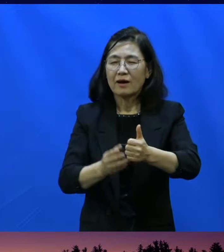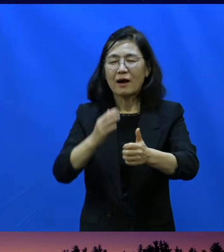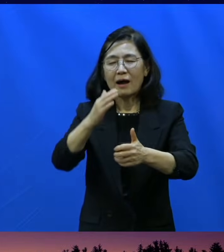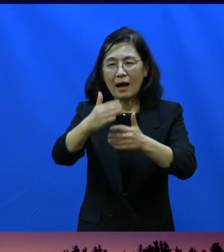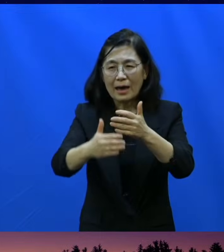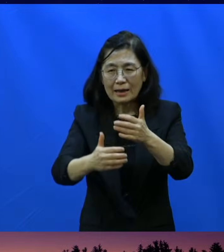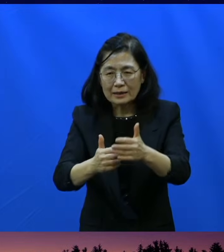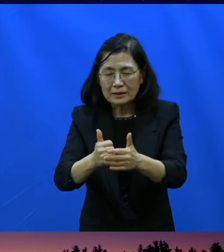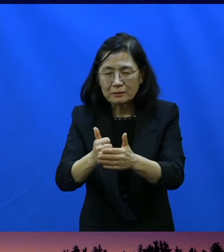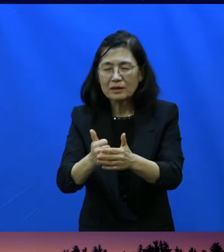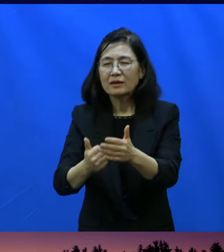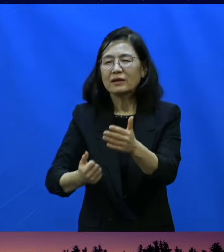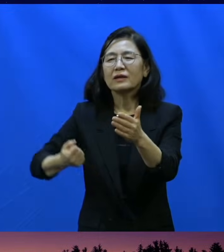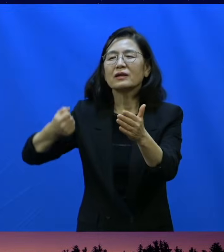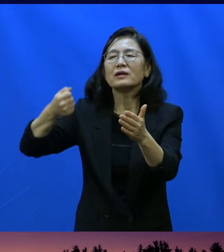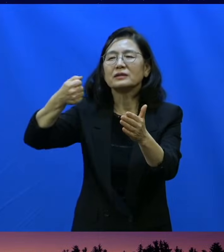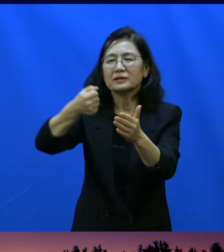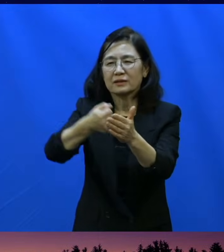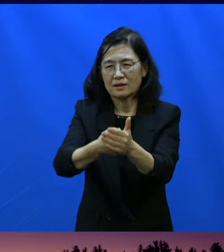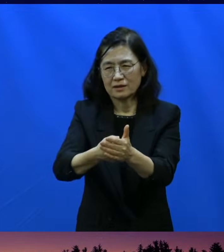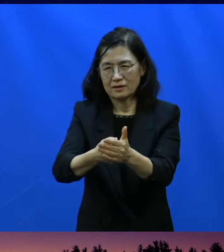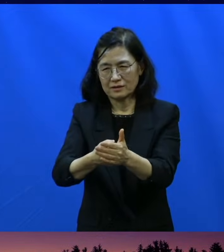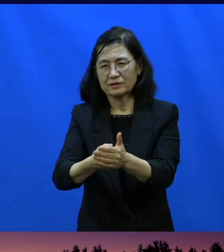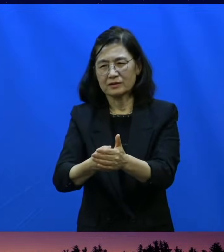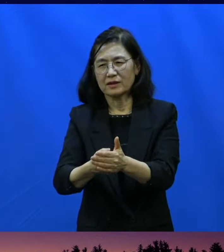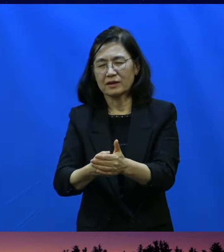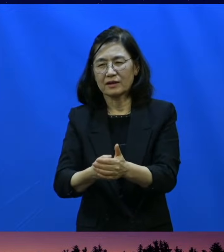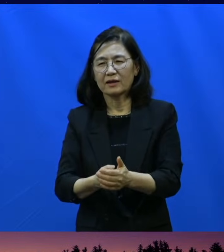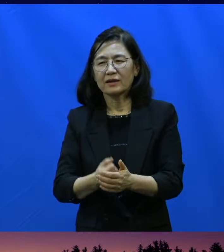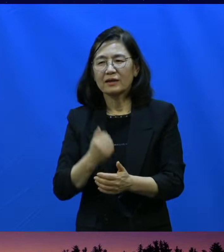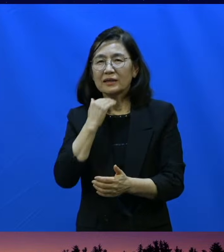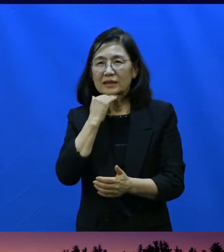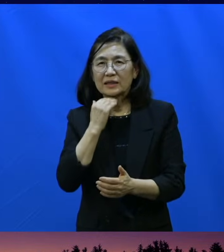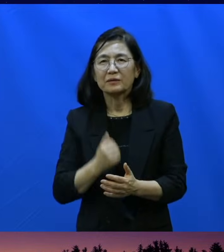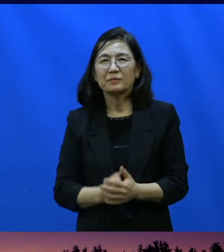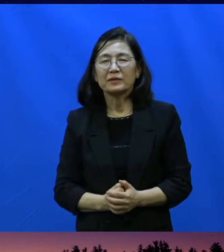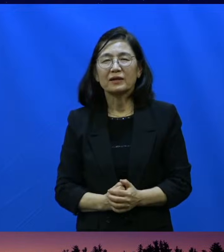자기의 재주, 자기의 계획, 자기의 두뇌를 믿는 거예요.